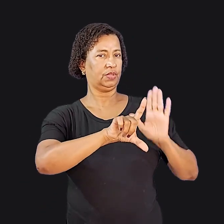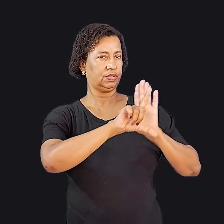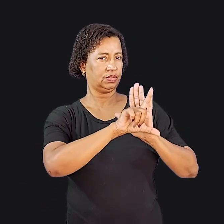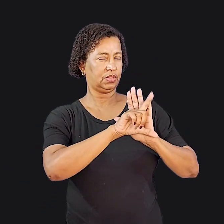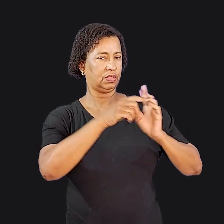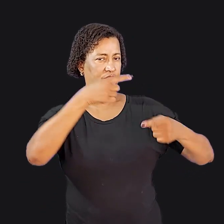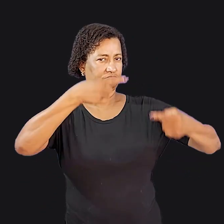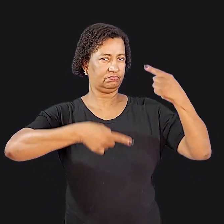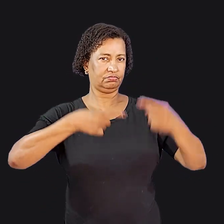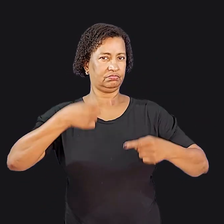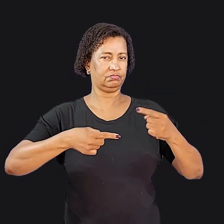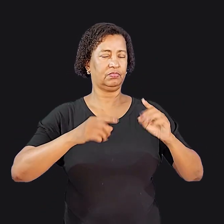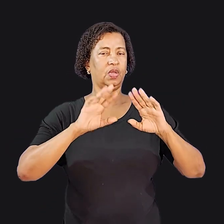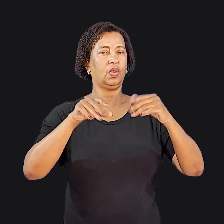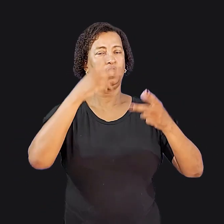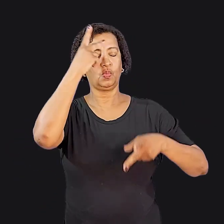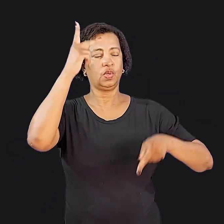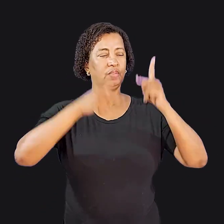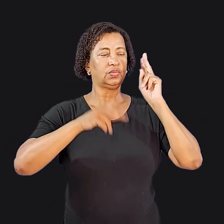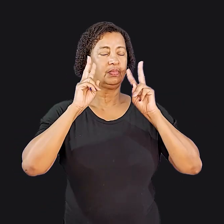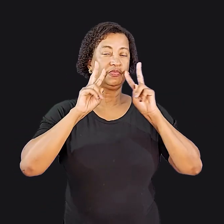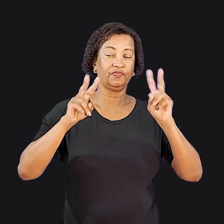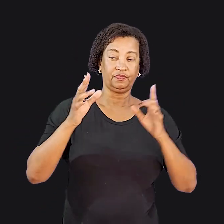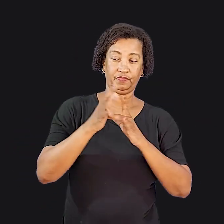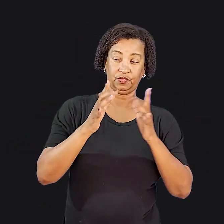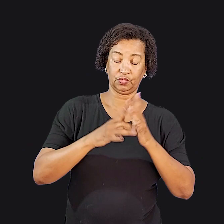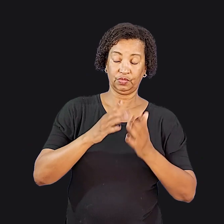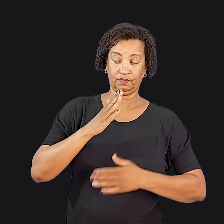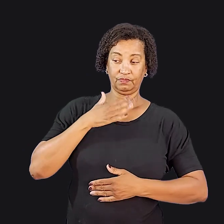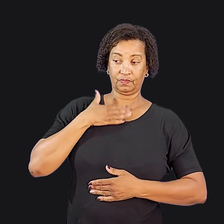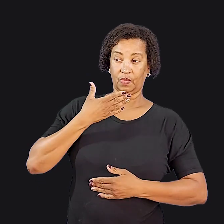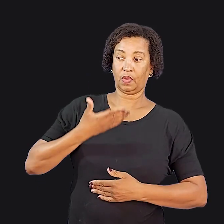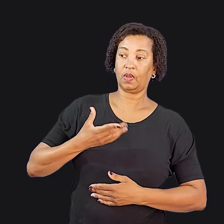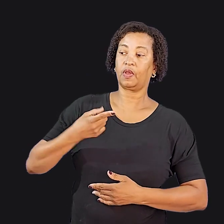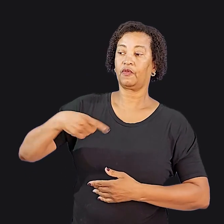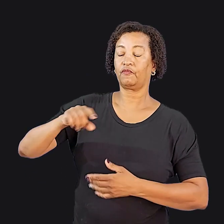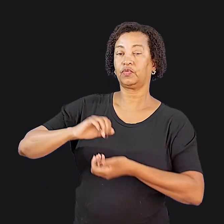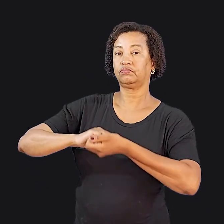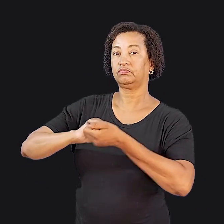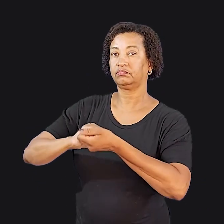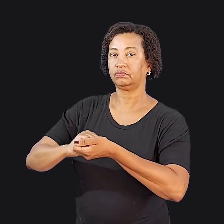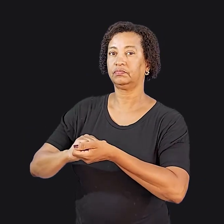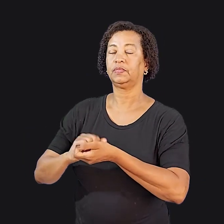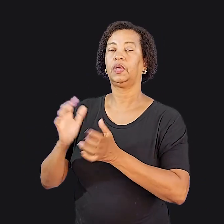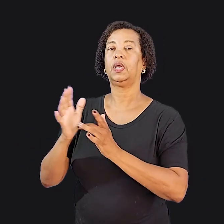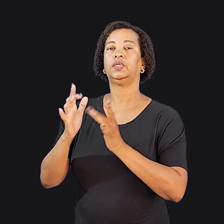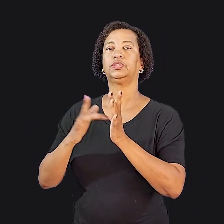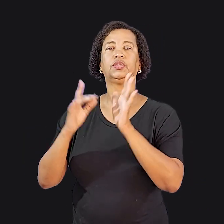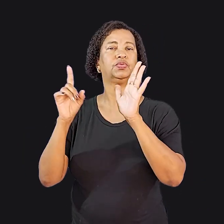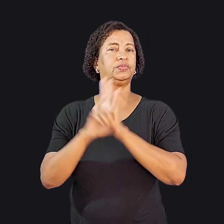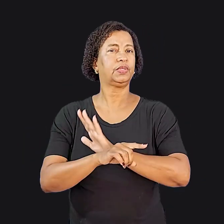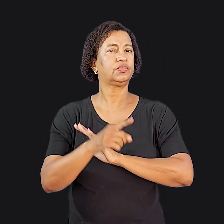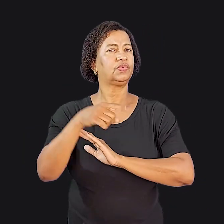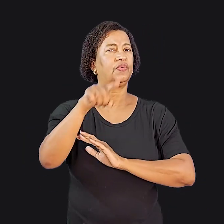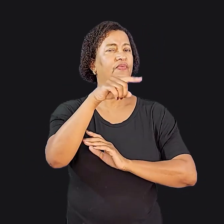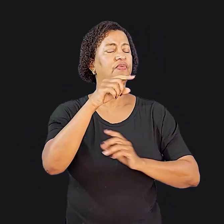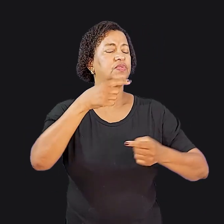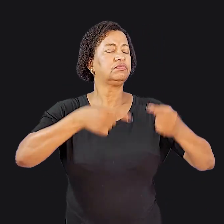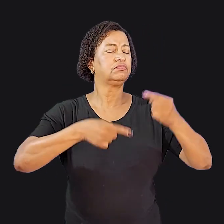eles. Logo que todo o povo viu Jesus, ficou surpreso e correu para saudá-lo. Perguntou Jesus: "O que vocês estão